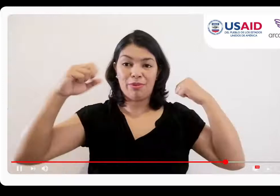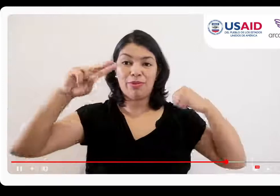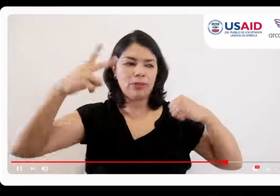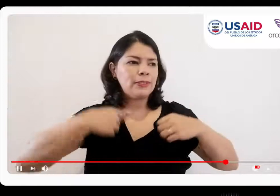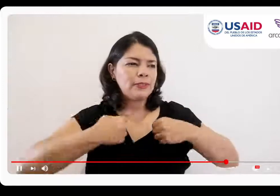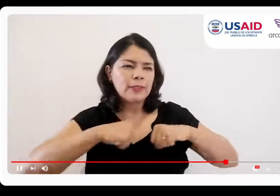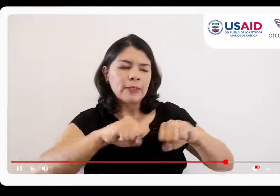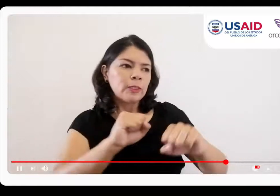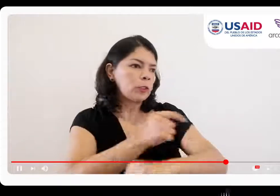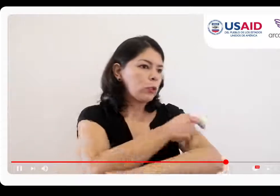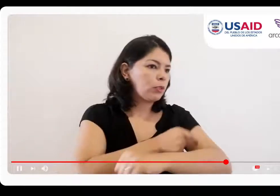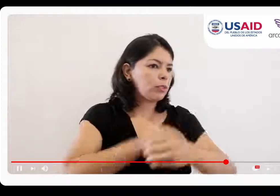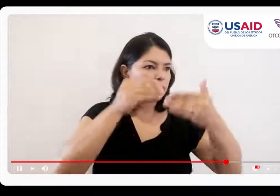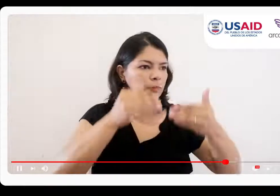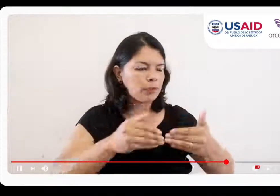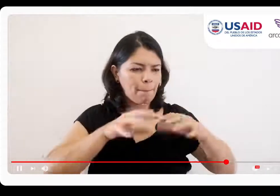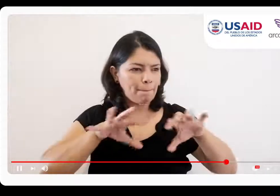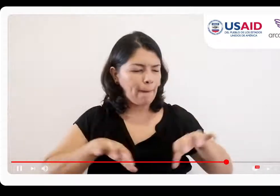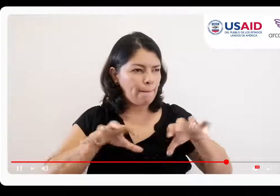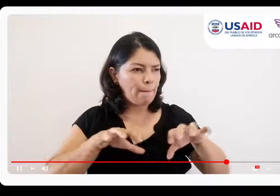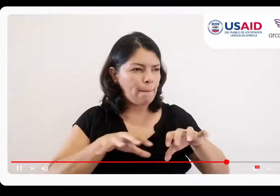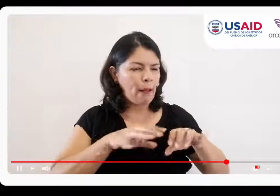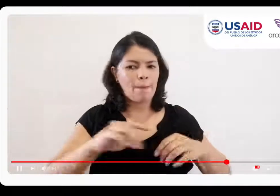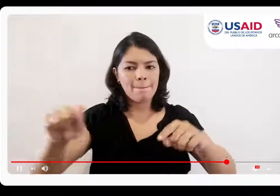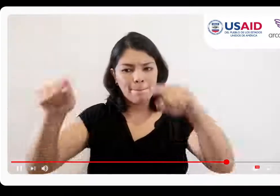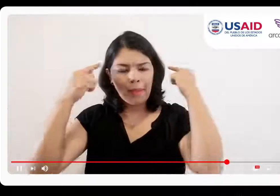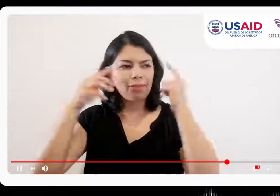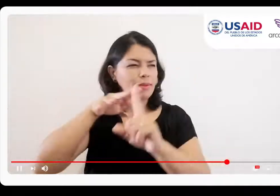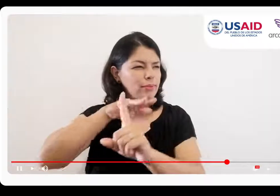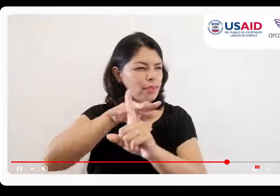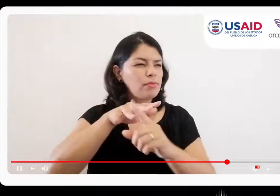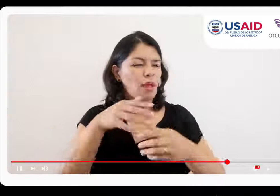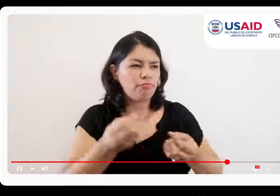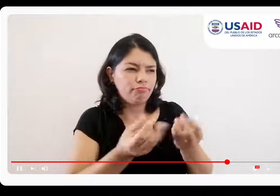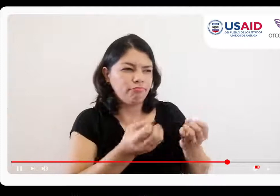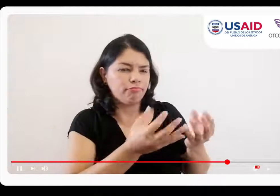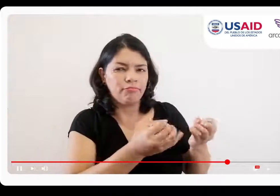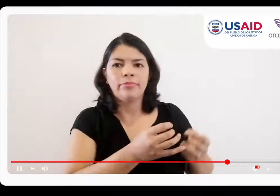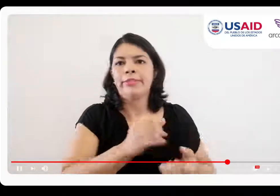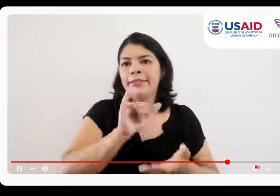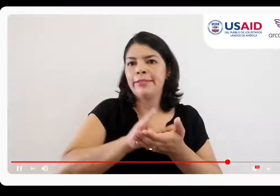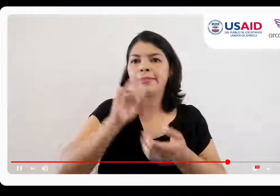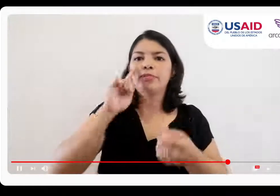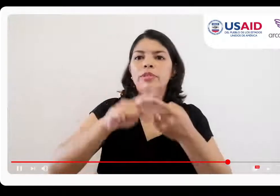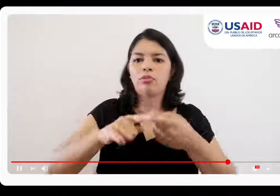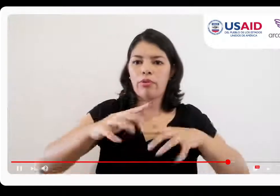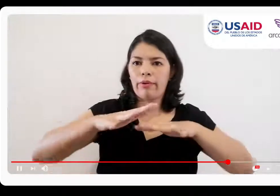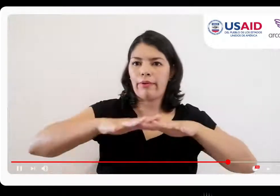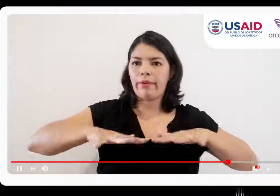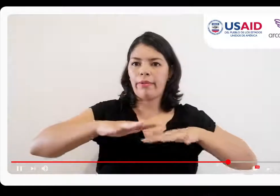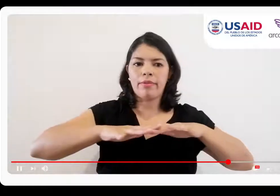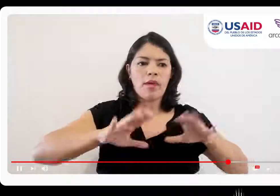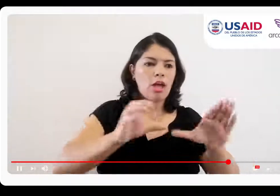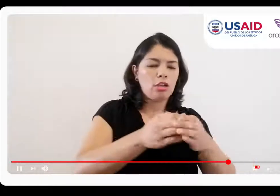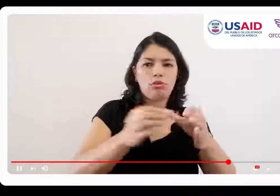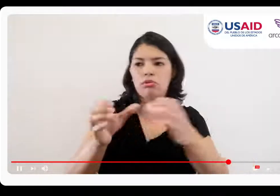discapacidad opere de una manera correcta y cumpla con las metas de incidencia, para de esta forma lograr el objetivo de conformar una red,